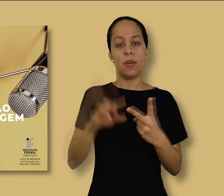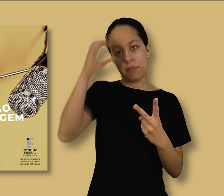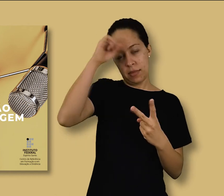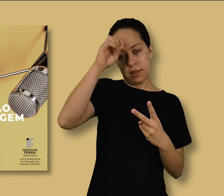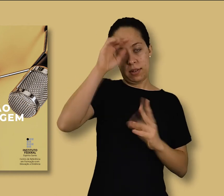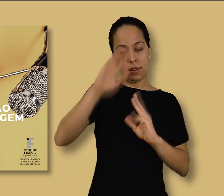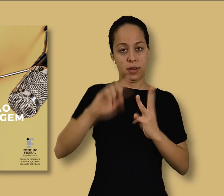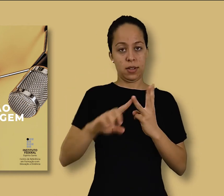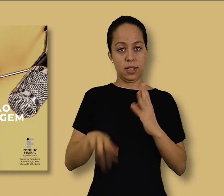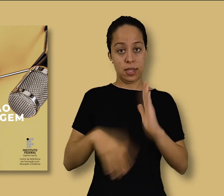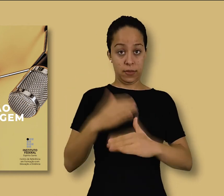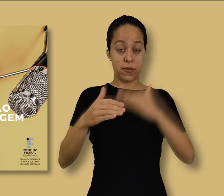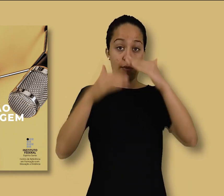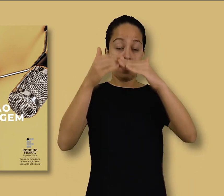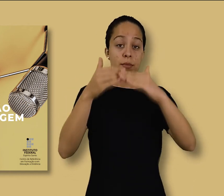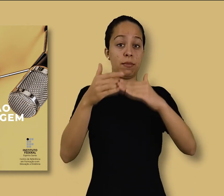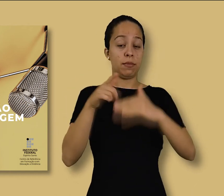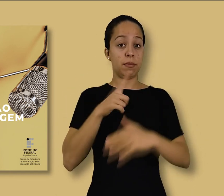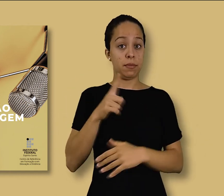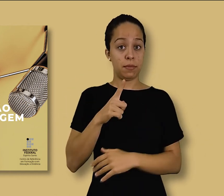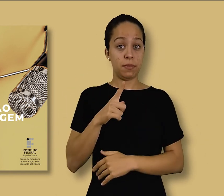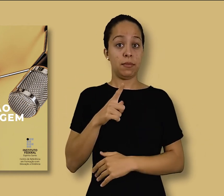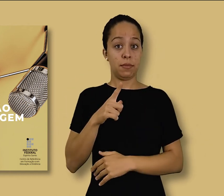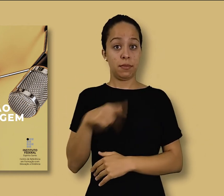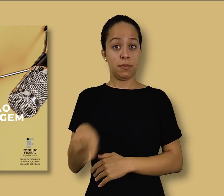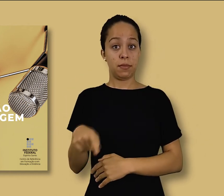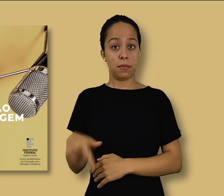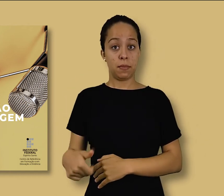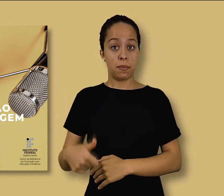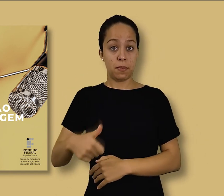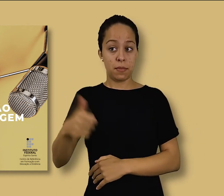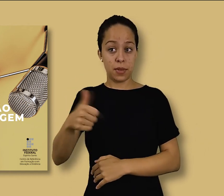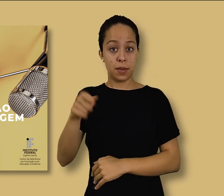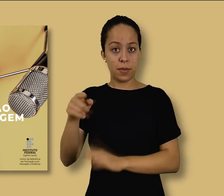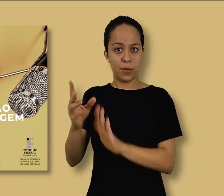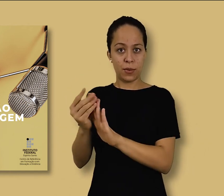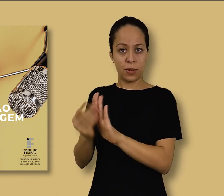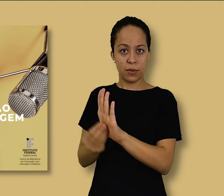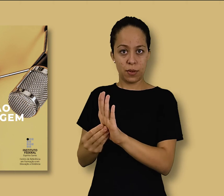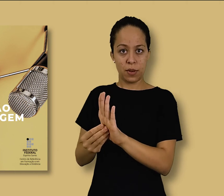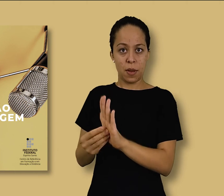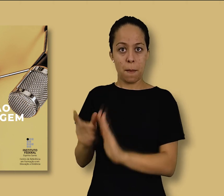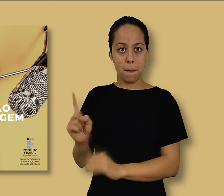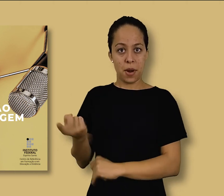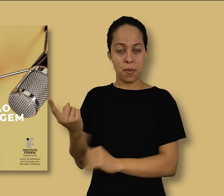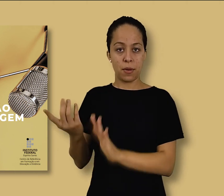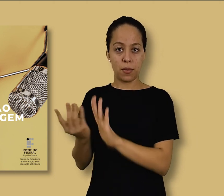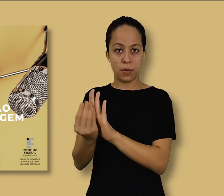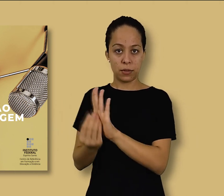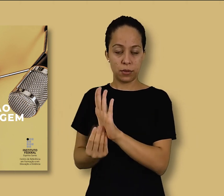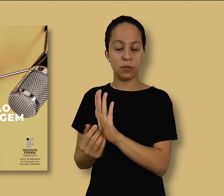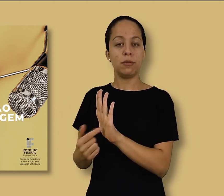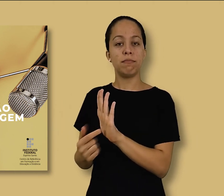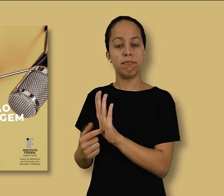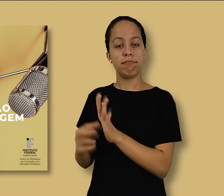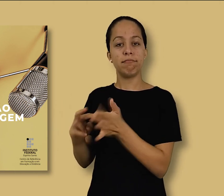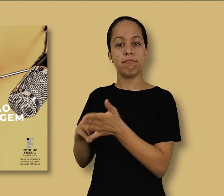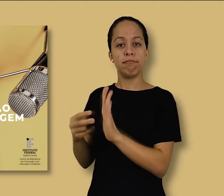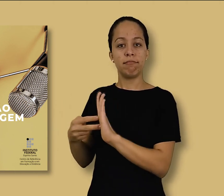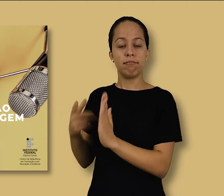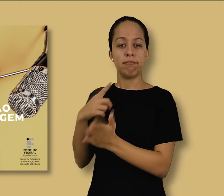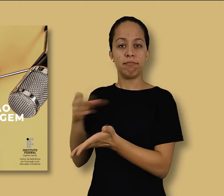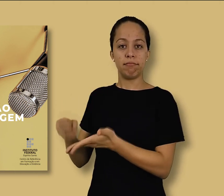nesta sequência inclusive as interfaces entre o ensino aprendizagem e desenvolvimento